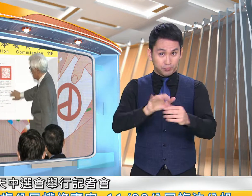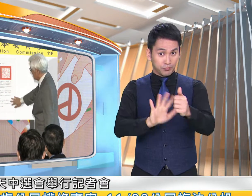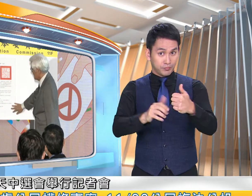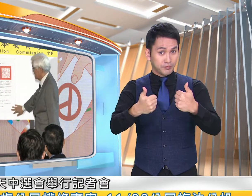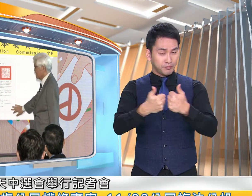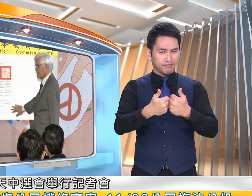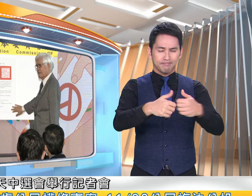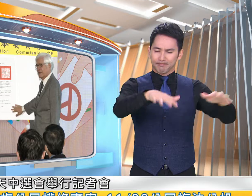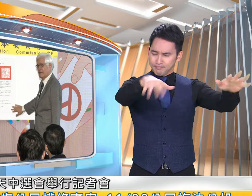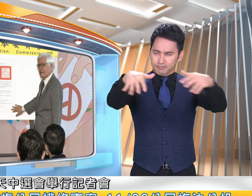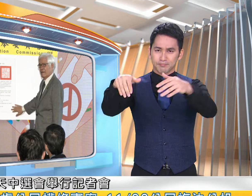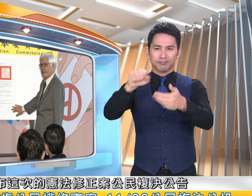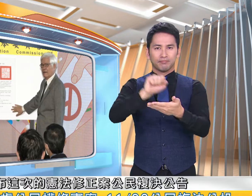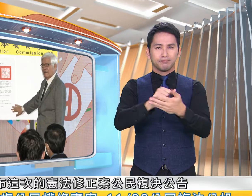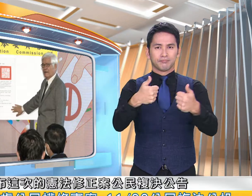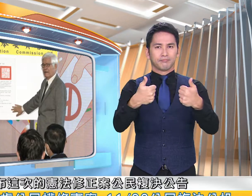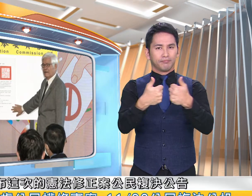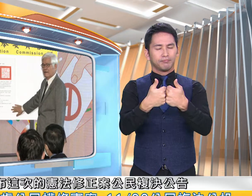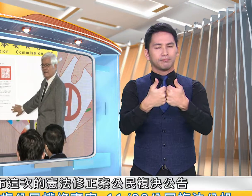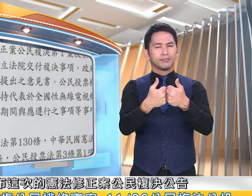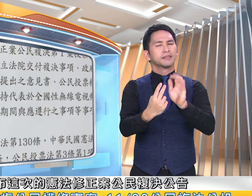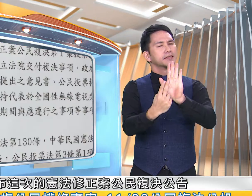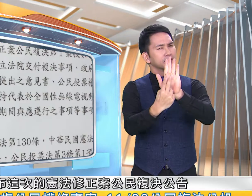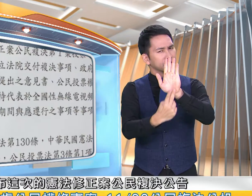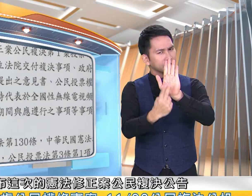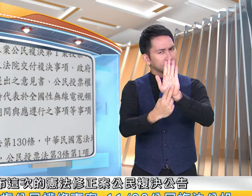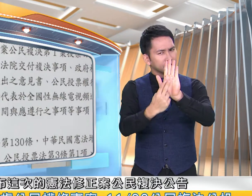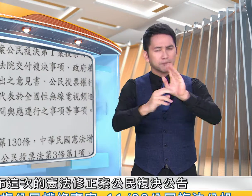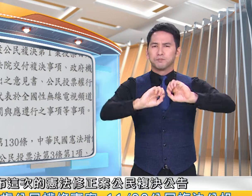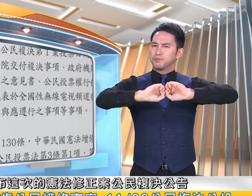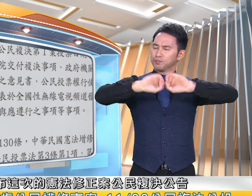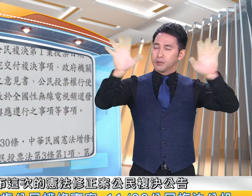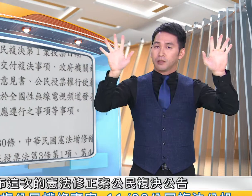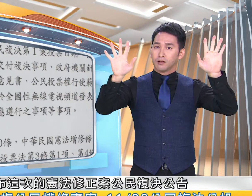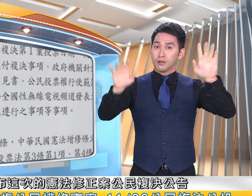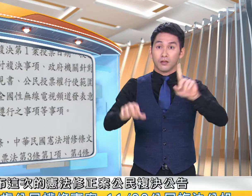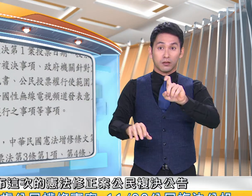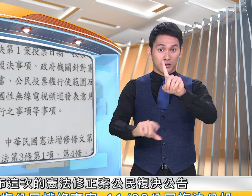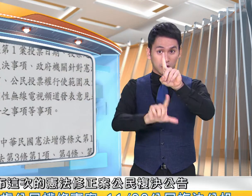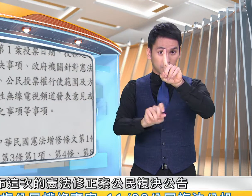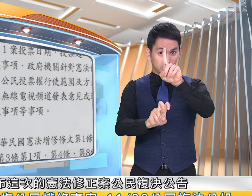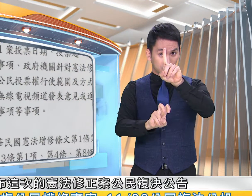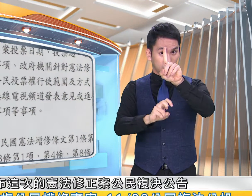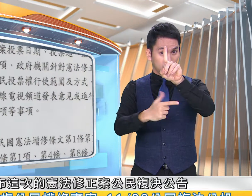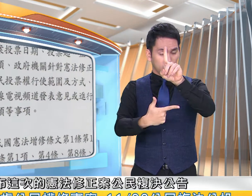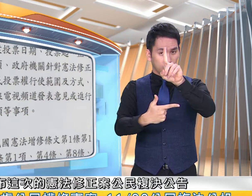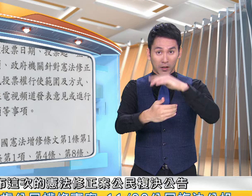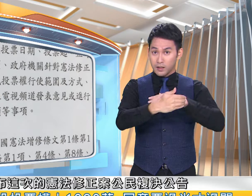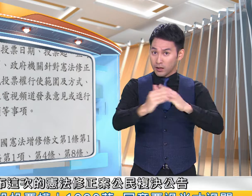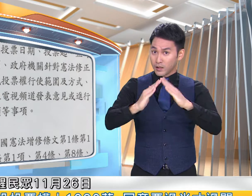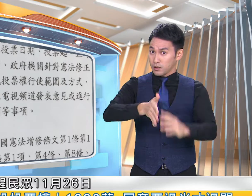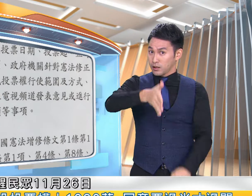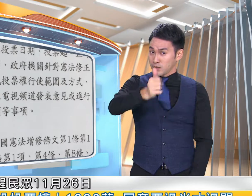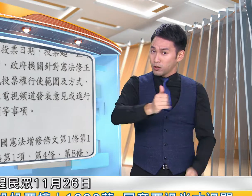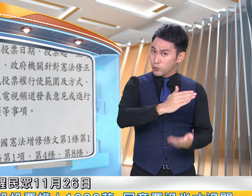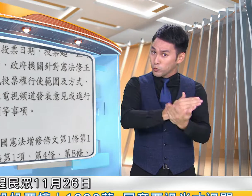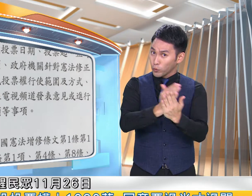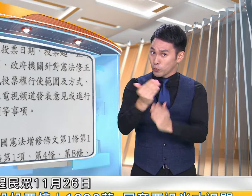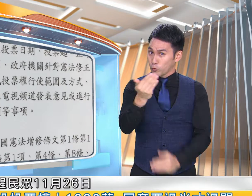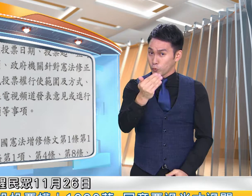会，发布这一次的宪法修正案公民复决公告。提醒民众，